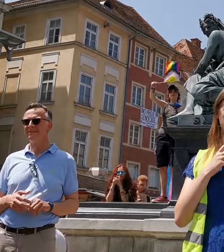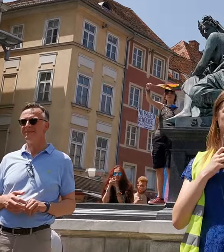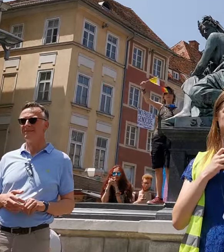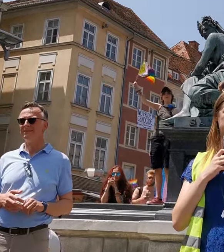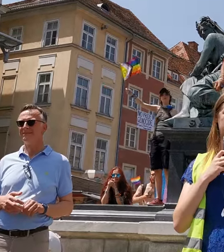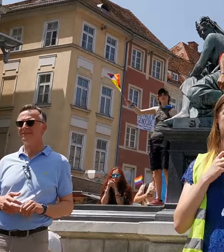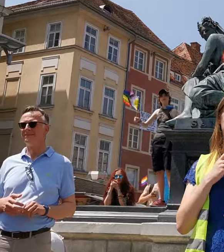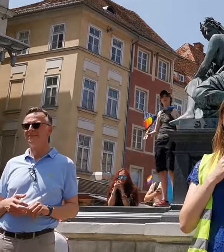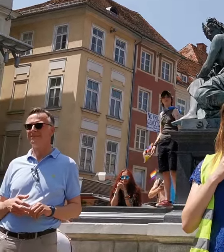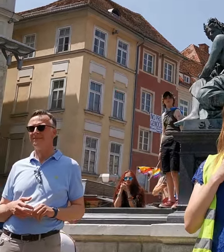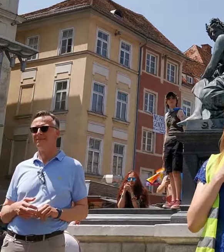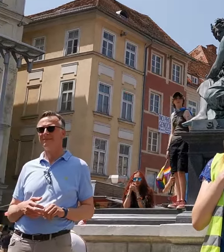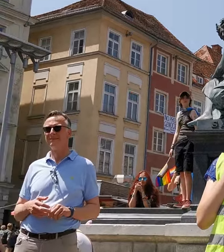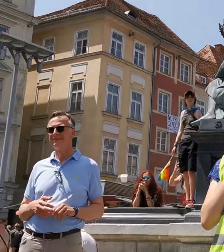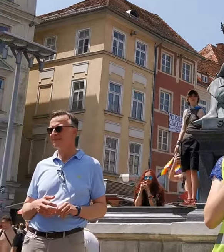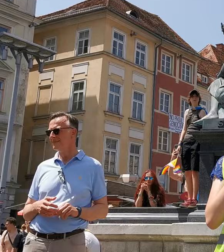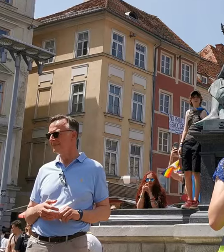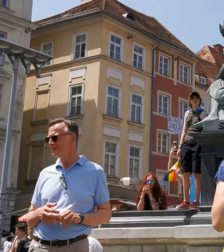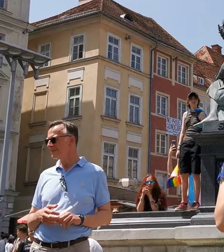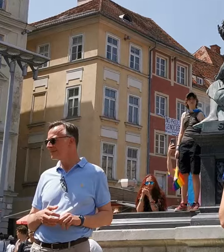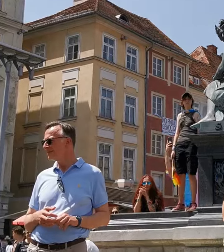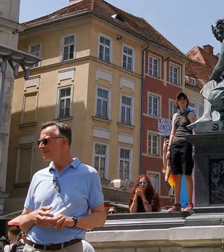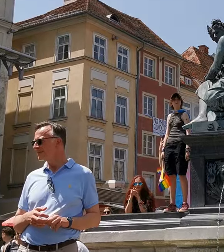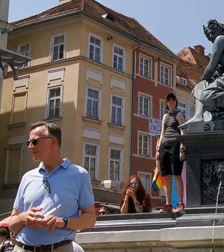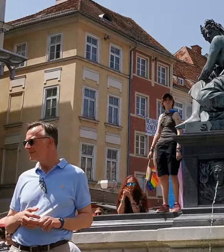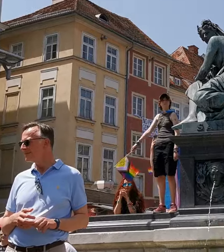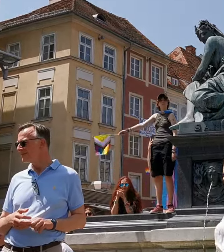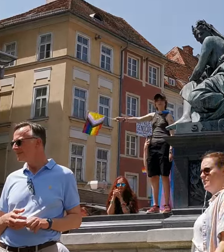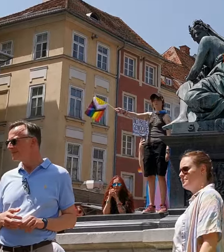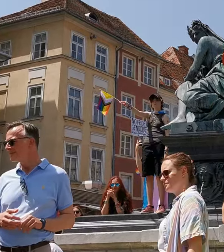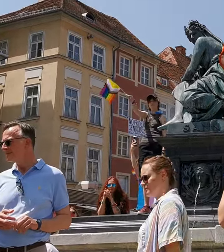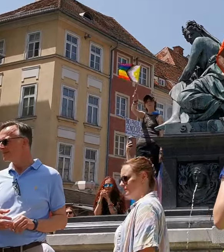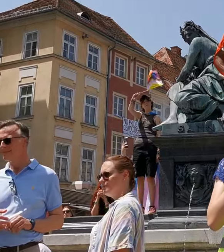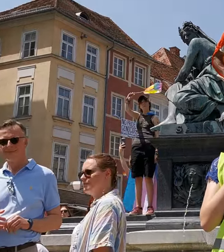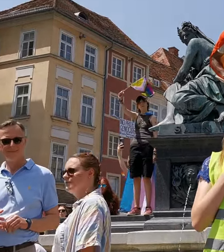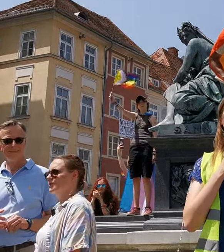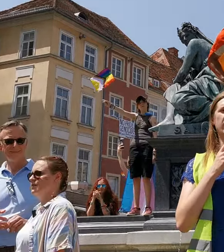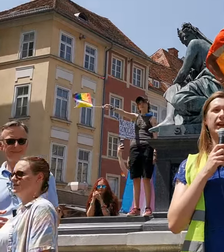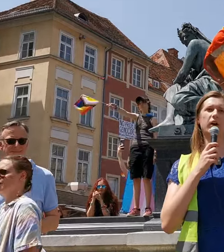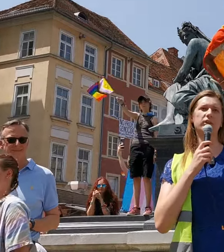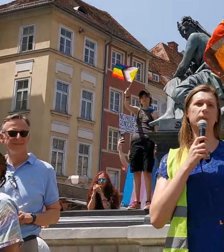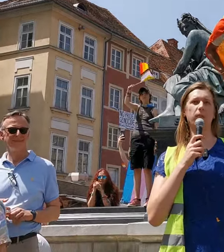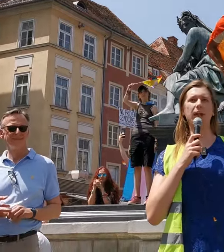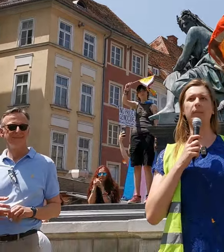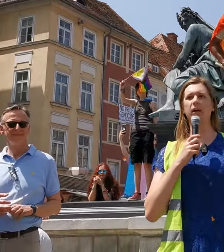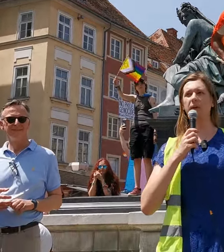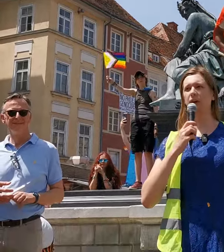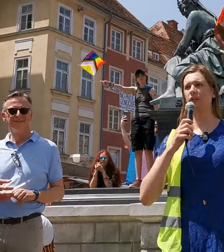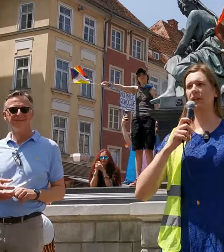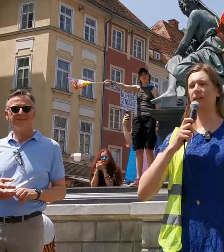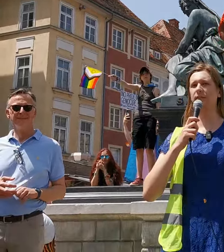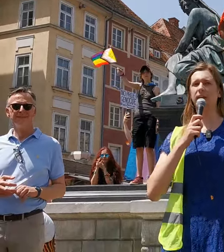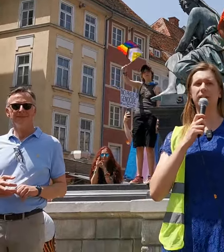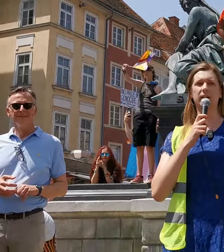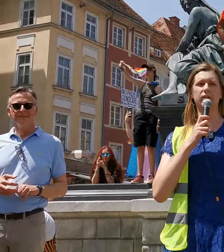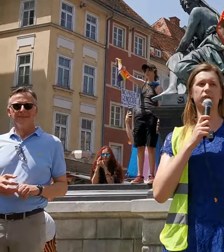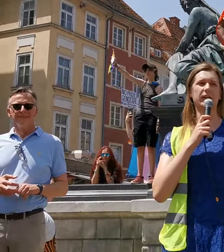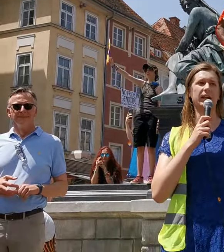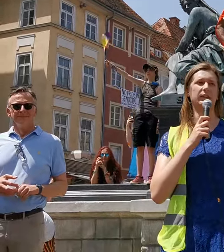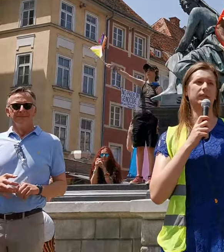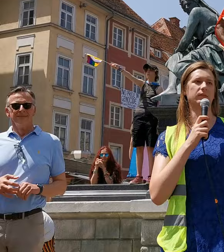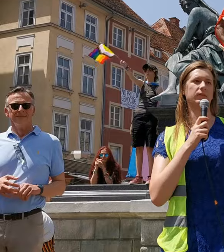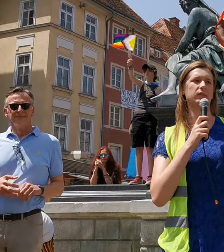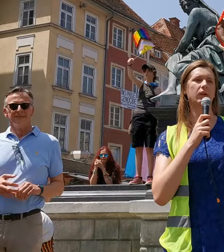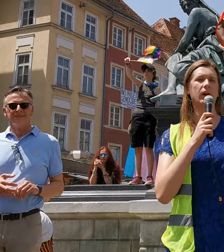nicht sehr rosig aus. Und nicht nur die Zukunft ist zu bedenken, sondern auch die Probleme im Hier und Jetzt sind nicht